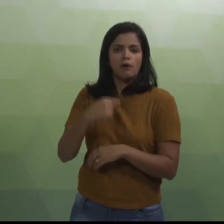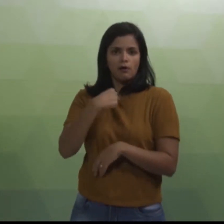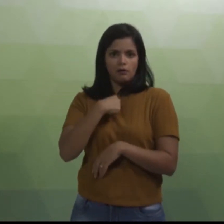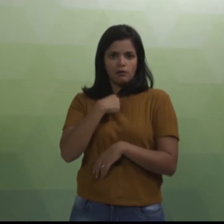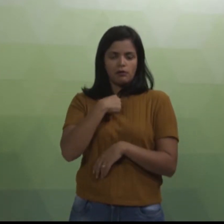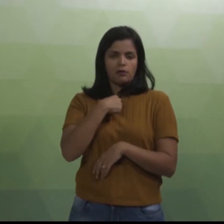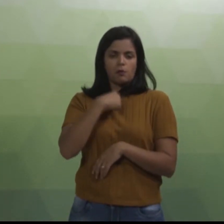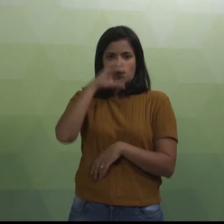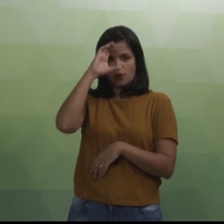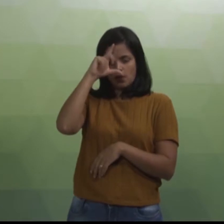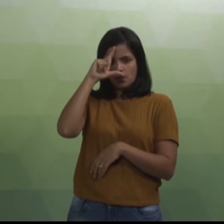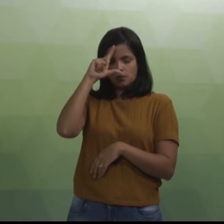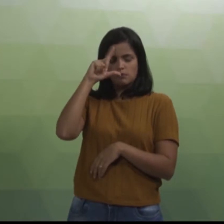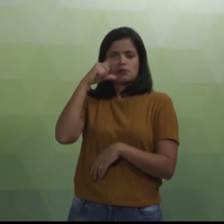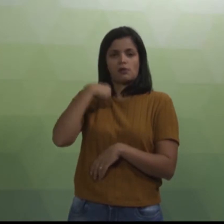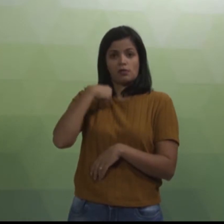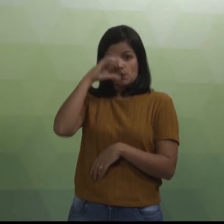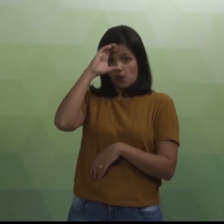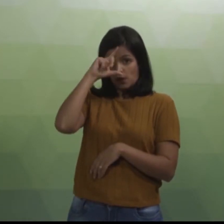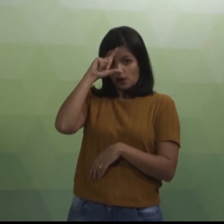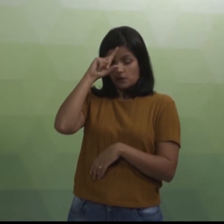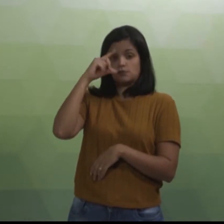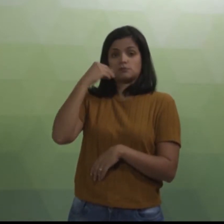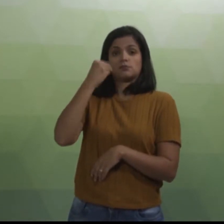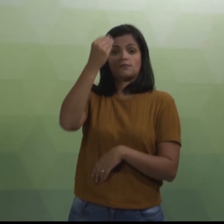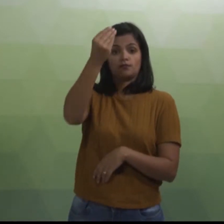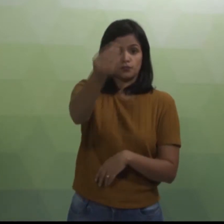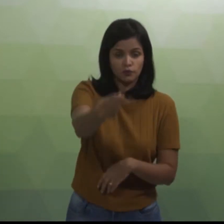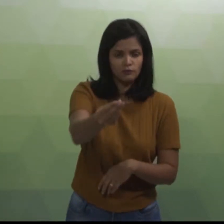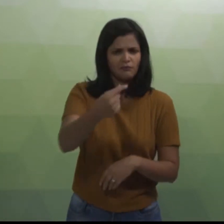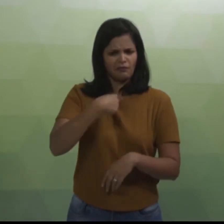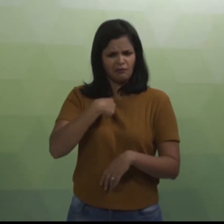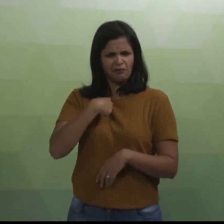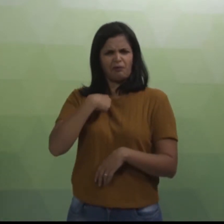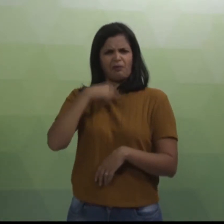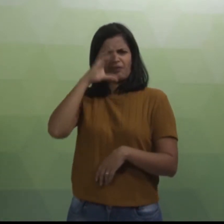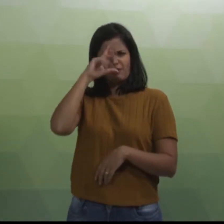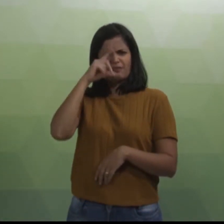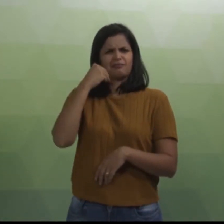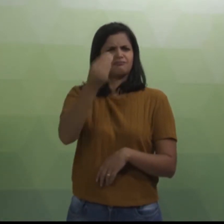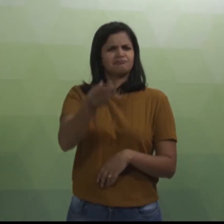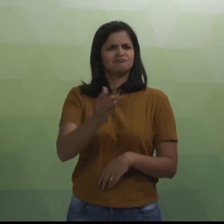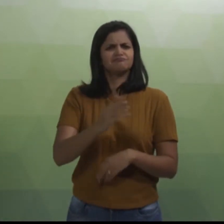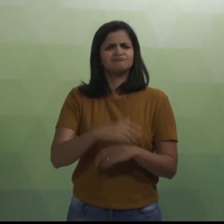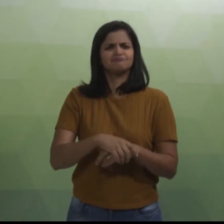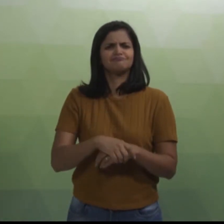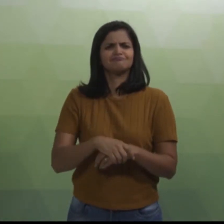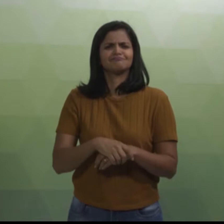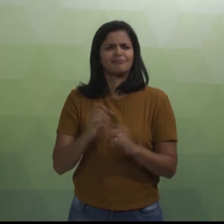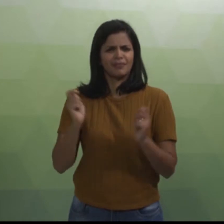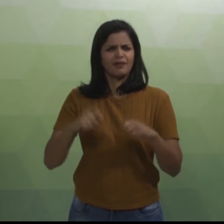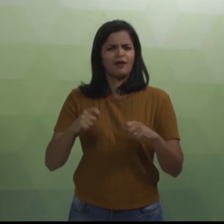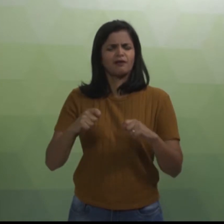a ele. Eu ouvi, qual o nome dele? O meu nome é Clarissa, vou dar a